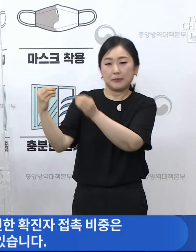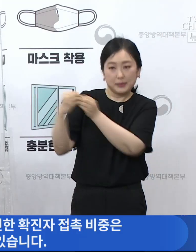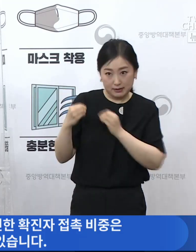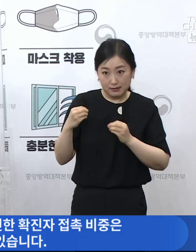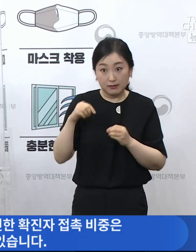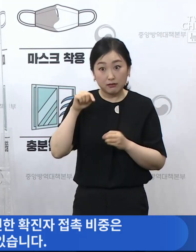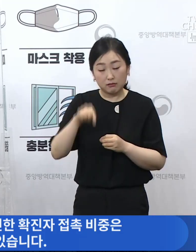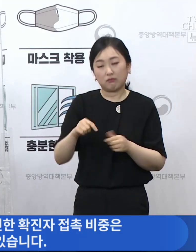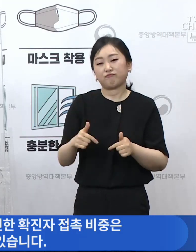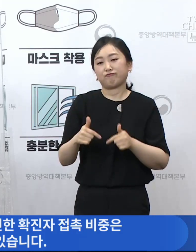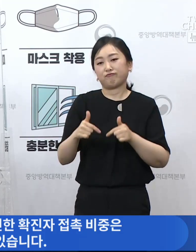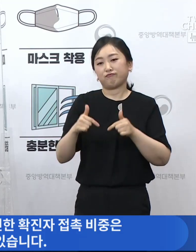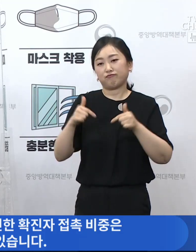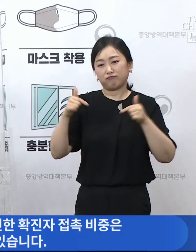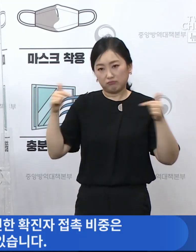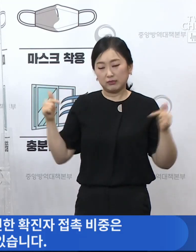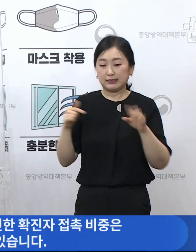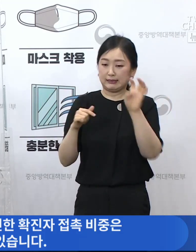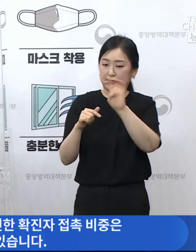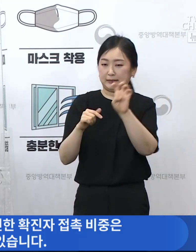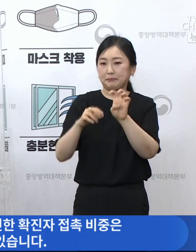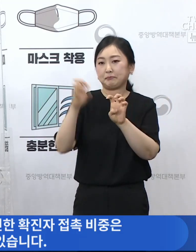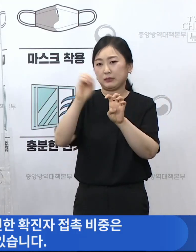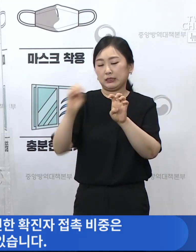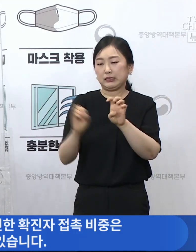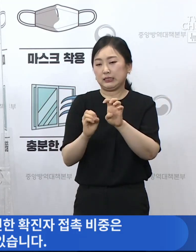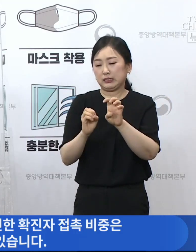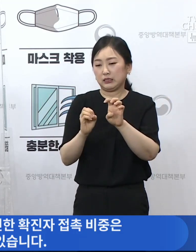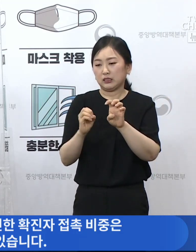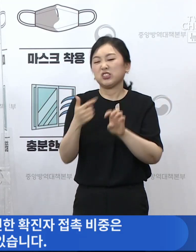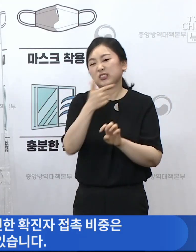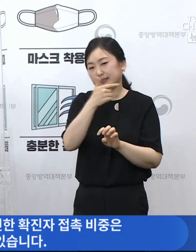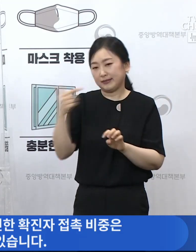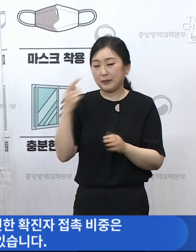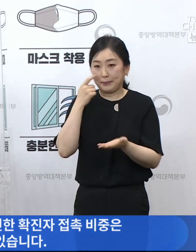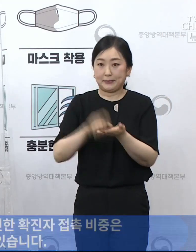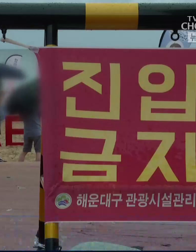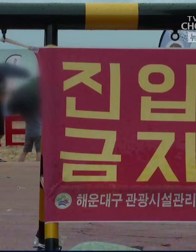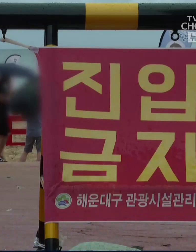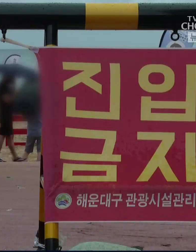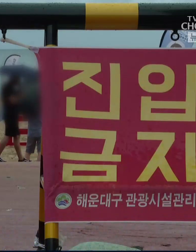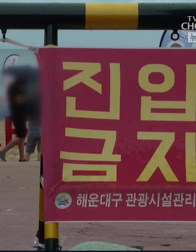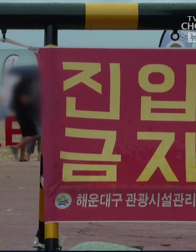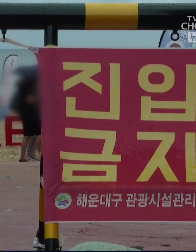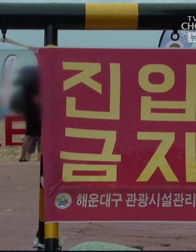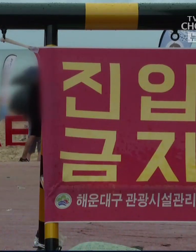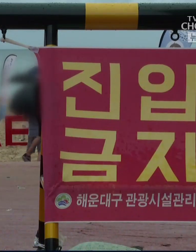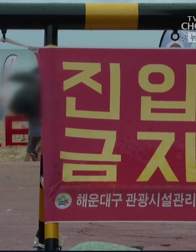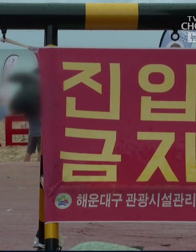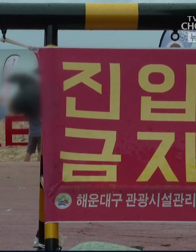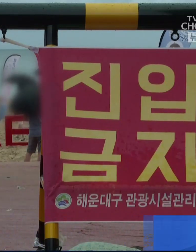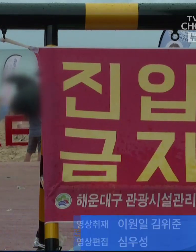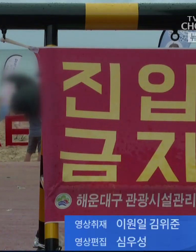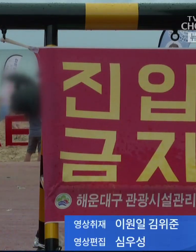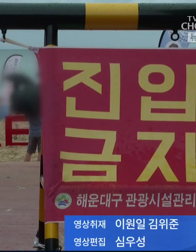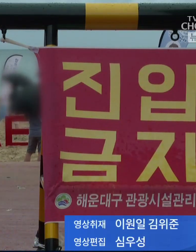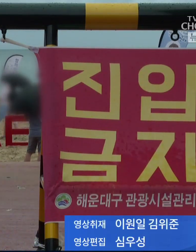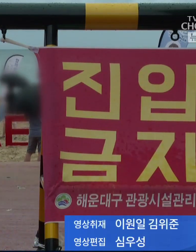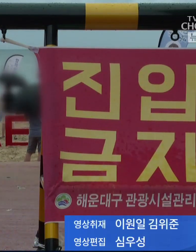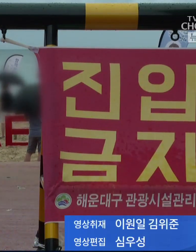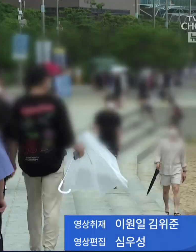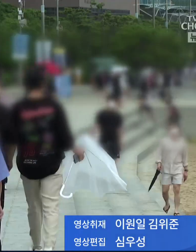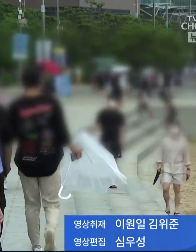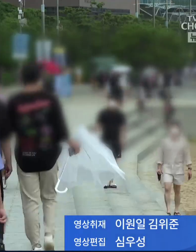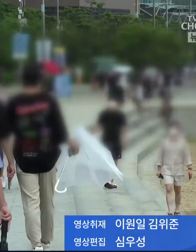비중은 지속적으로 40% 이상을 차지하고 있습니다. 방역당국은 집단 감염이